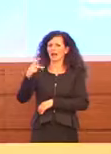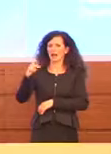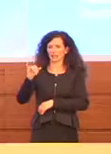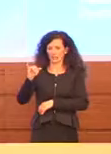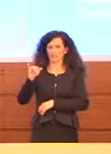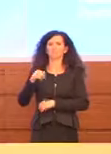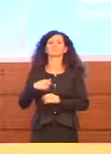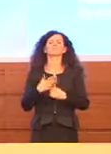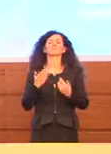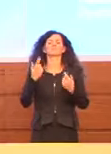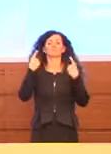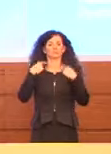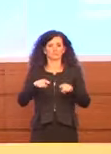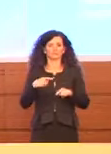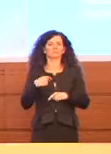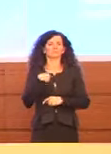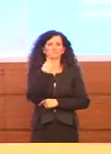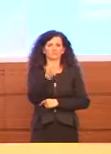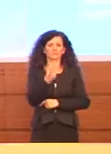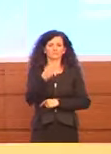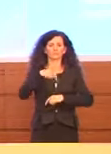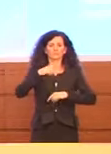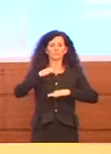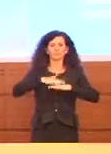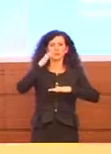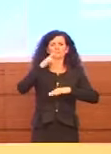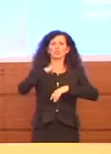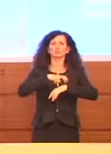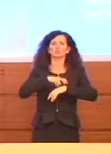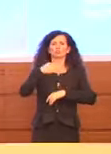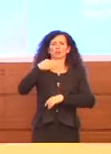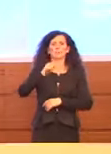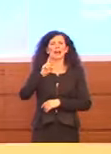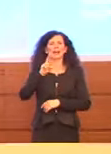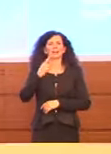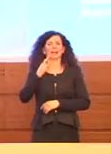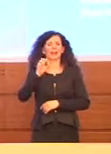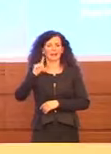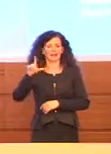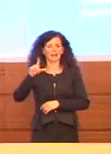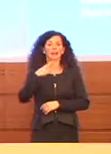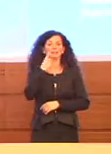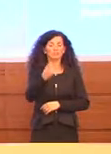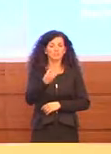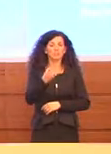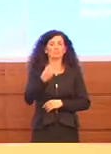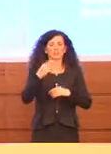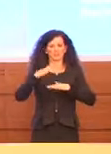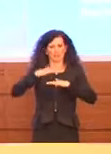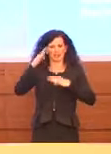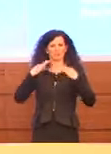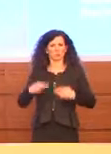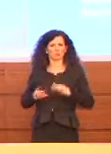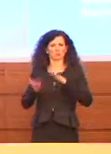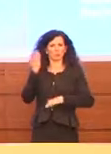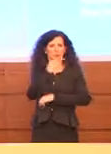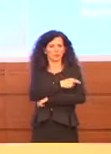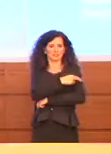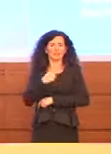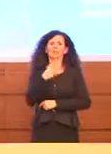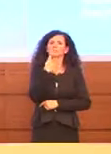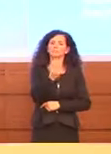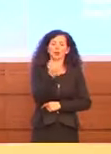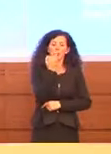stamattina ha presentato dottor merler alla compresa di tutolo girone sanità ci dice che i bambini hanno una